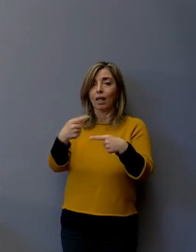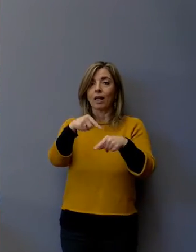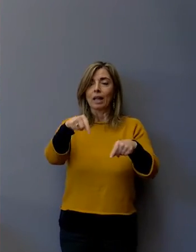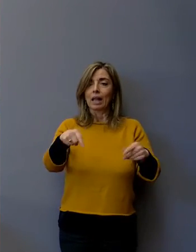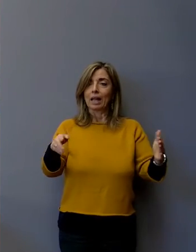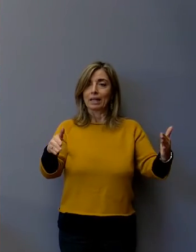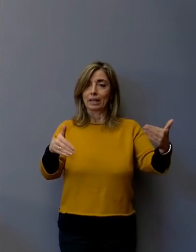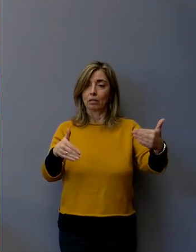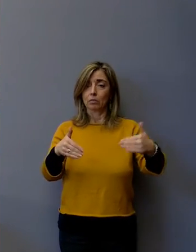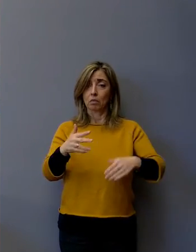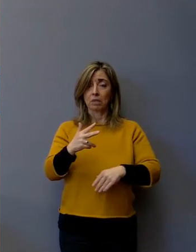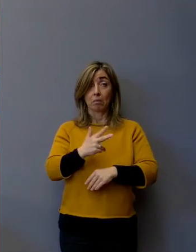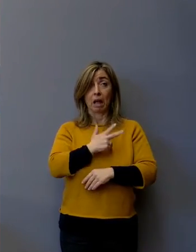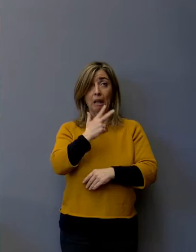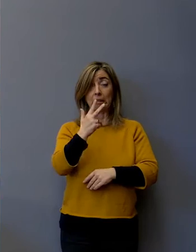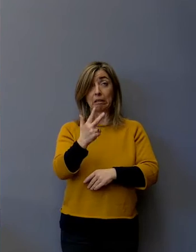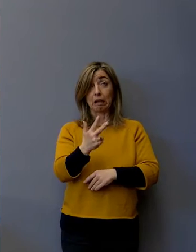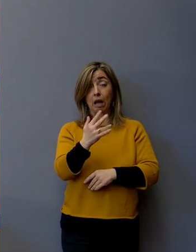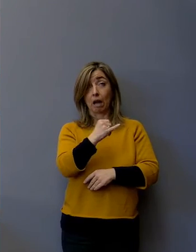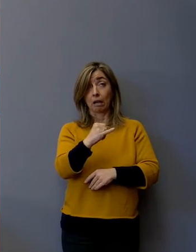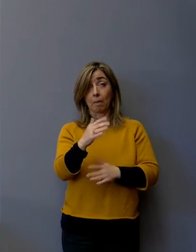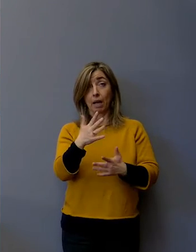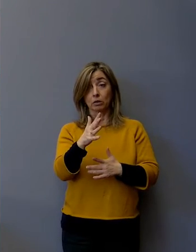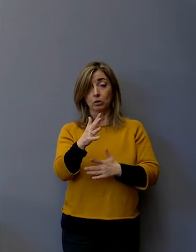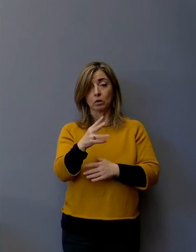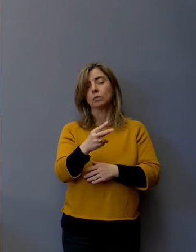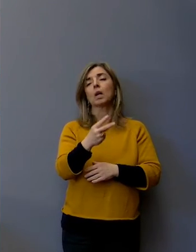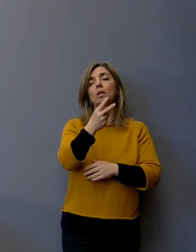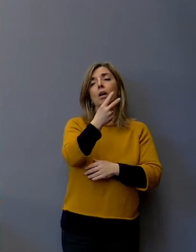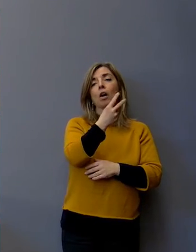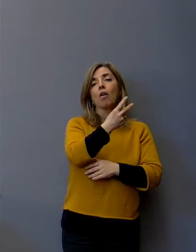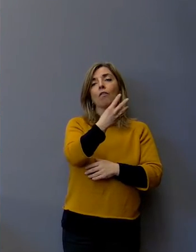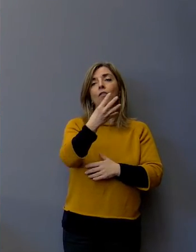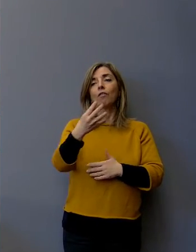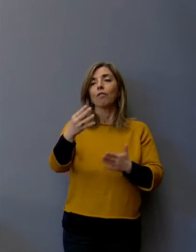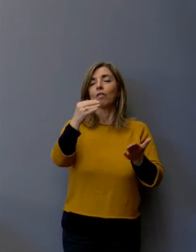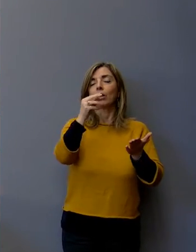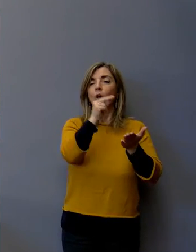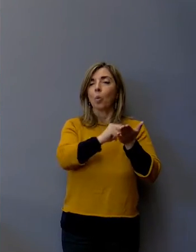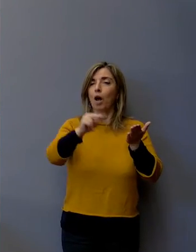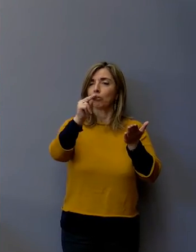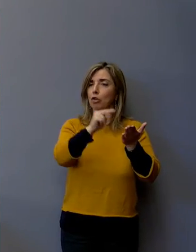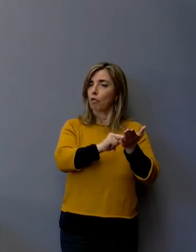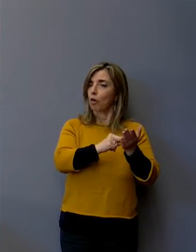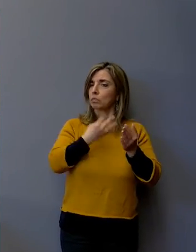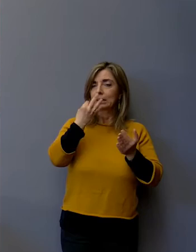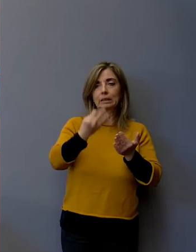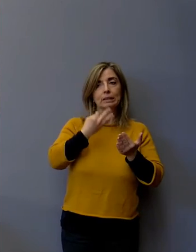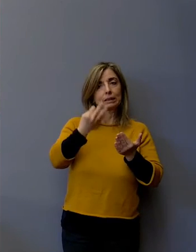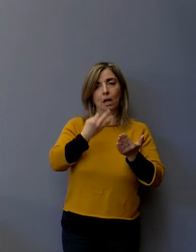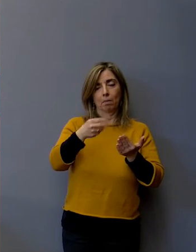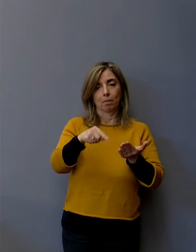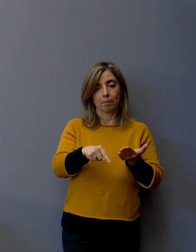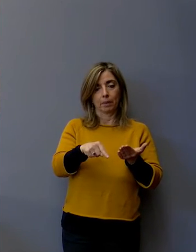tre anni e mezzo questi 24 piccoli voti non sono mai venuti meno può se dite siete una manica di